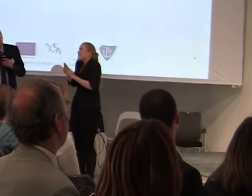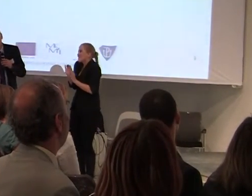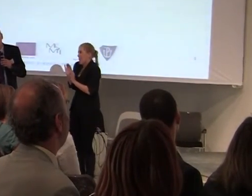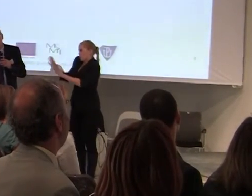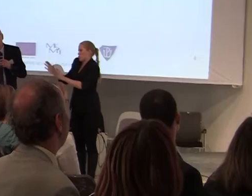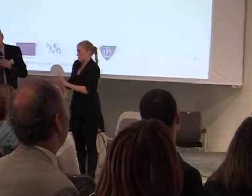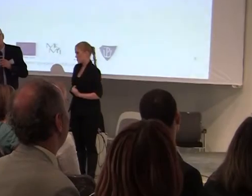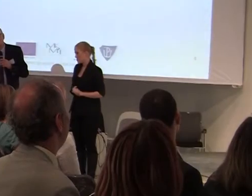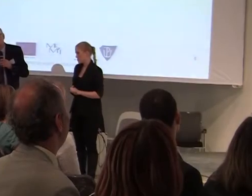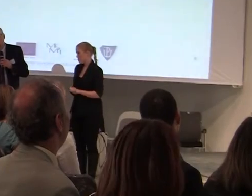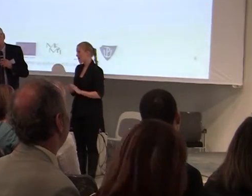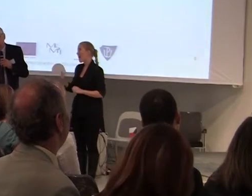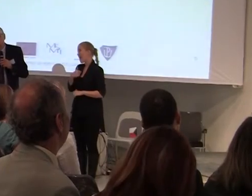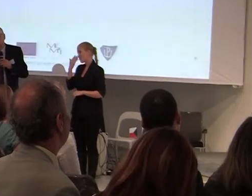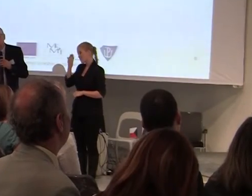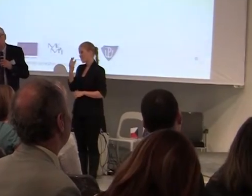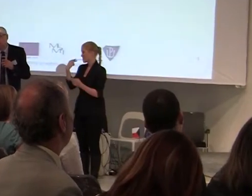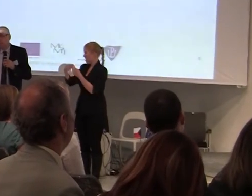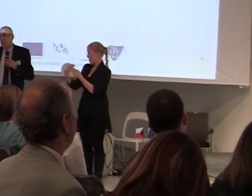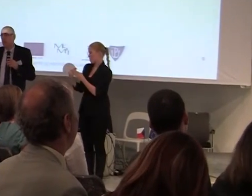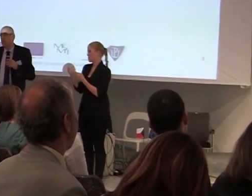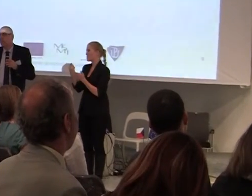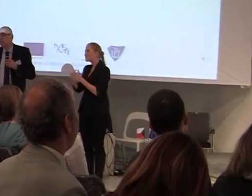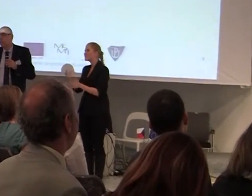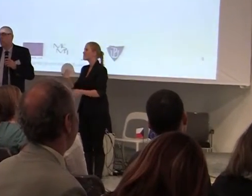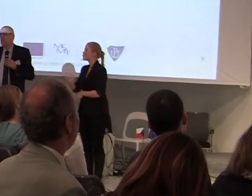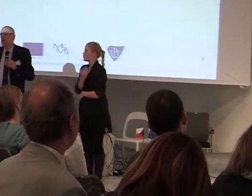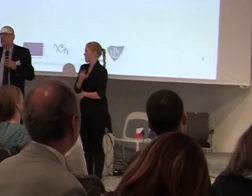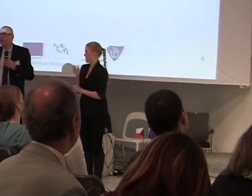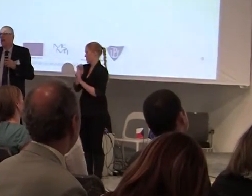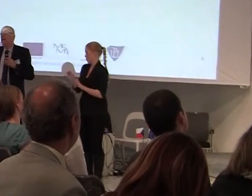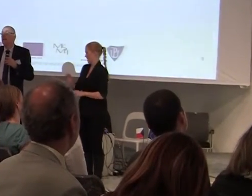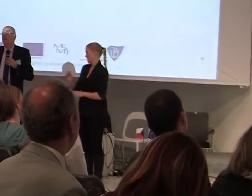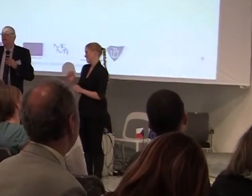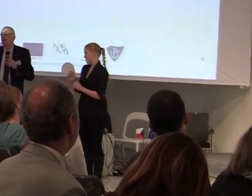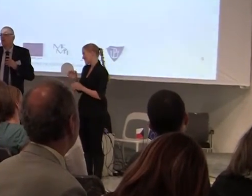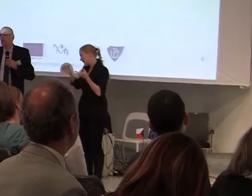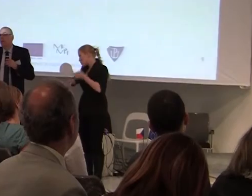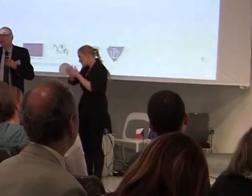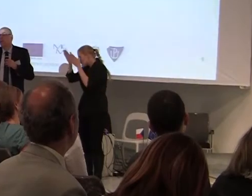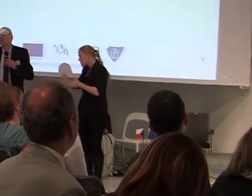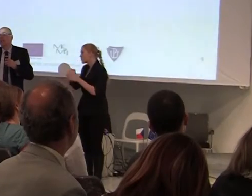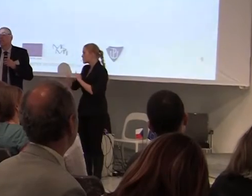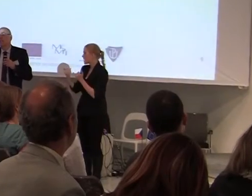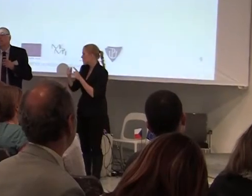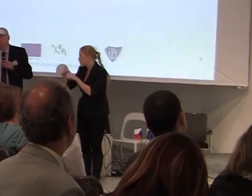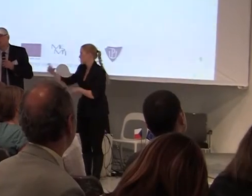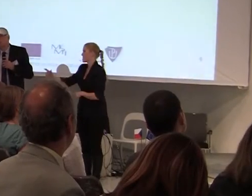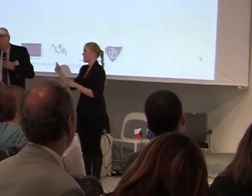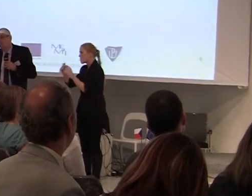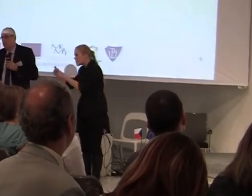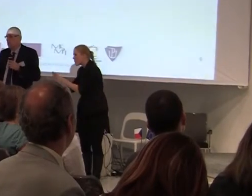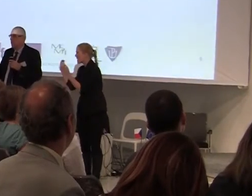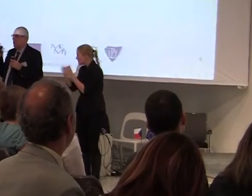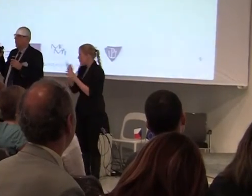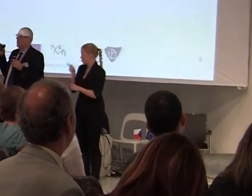obrovský prostor pro činnost školských poradenských zařízení, obrovská příležitost, obrovská rizika. Tak jak vy, kolegyně ze tří, který tady jste a trošku